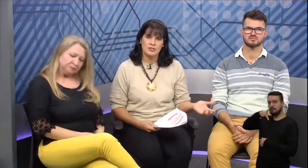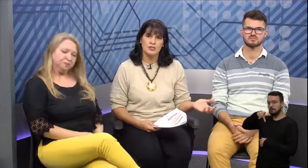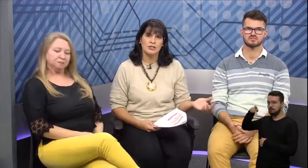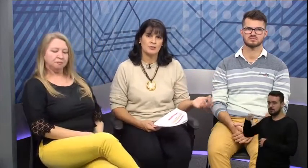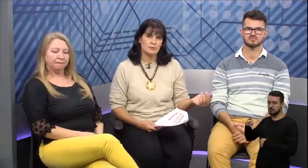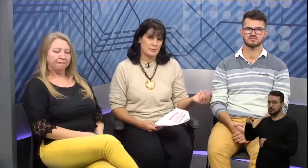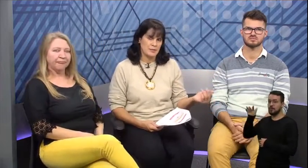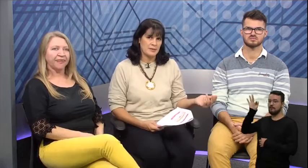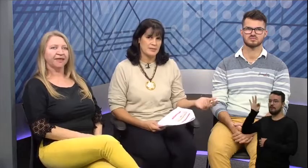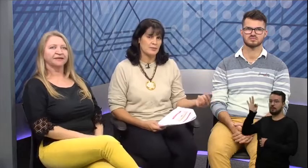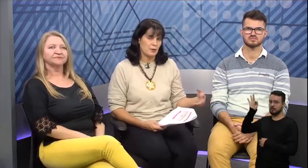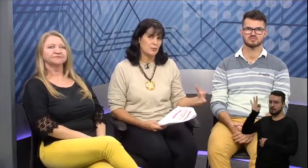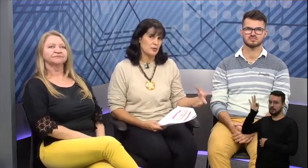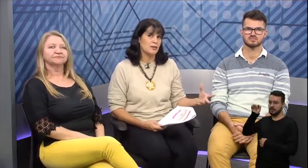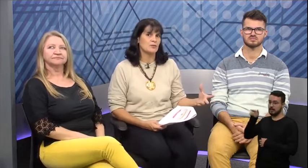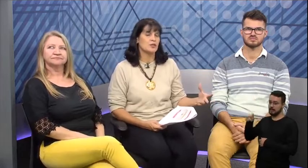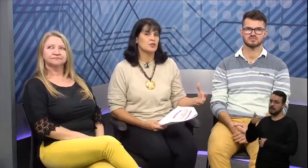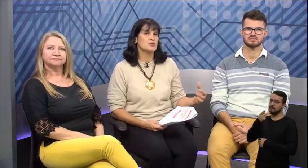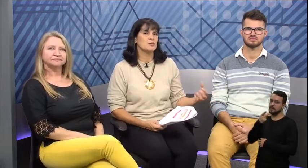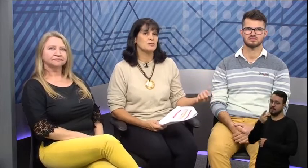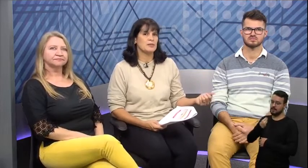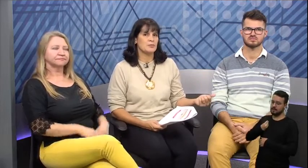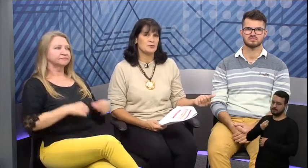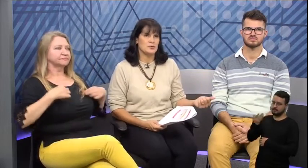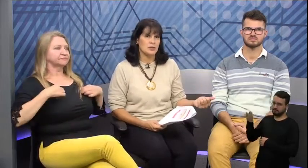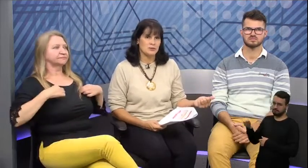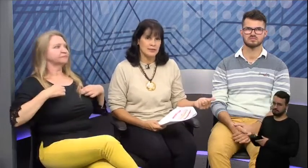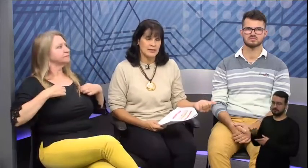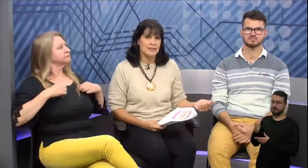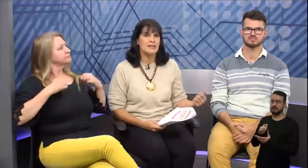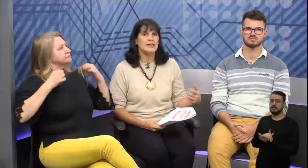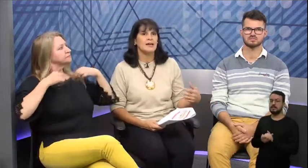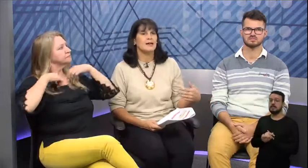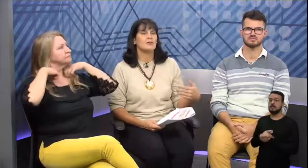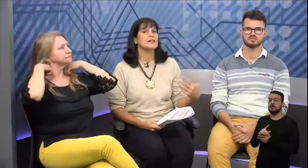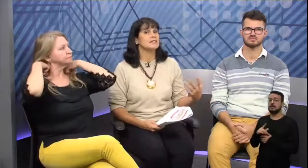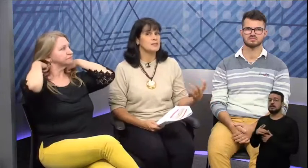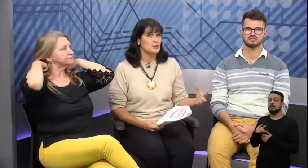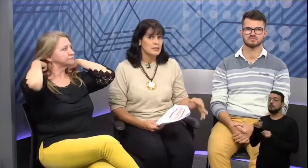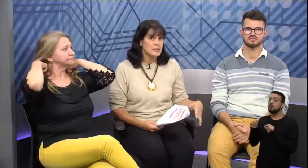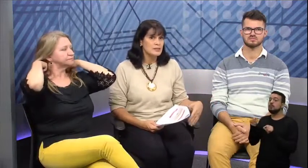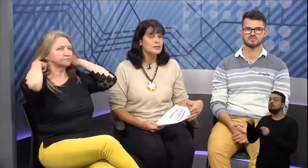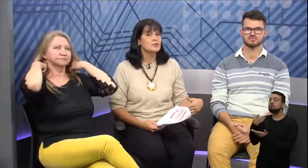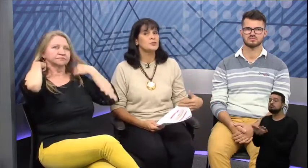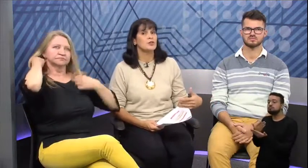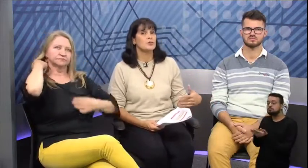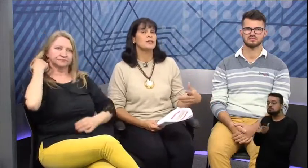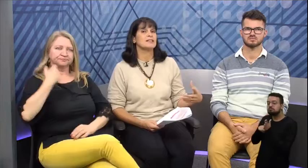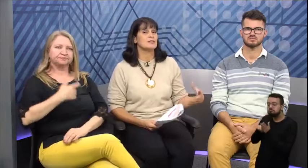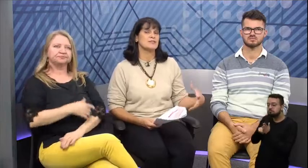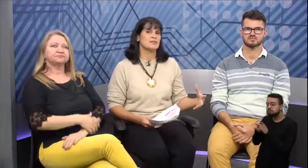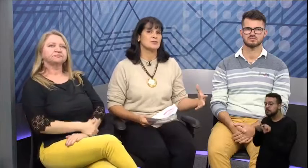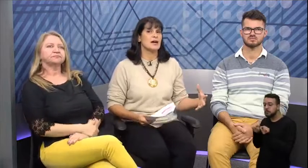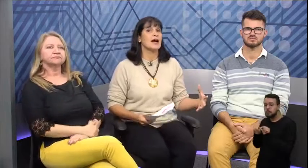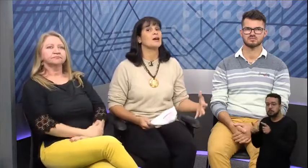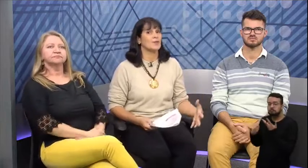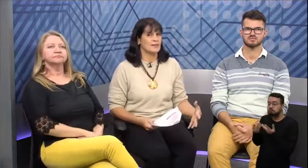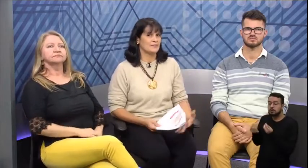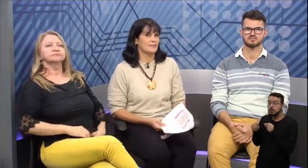ele vai se apresentar, falar um pouquinho sobre a vida profissional dele, o que ele está estudando, o que ele está fazendo agora.